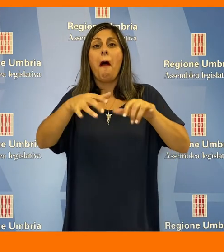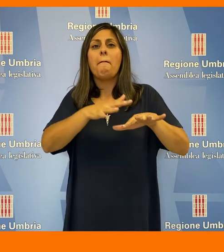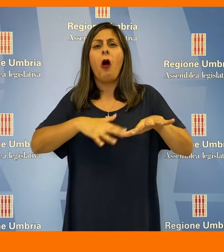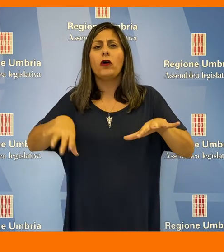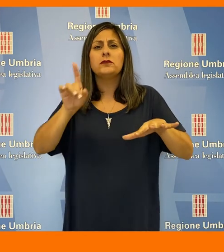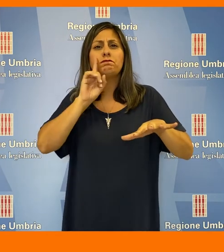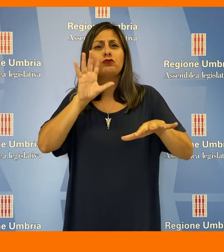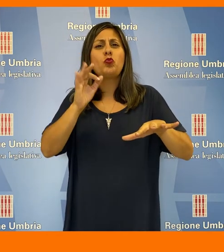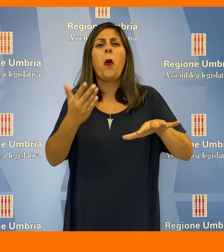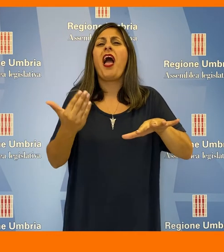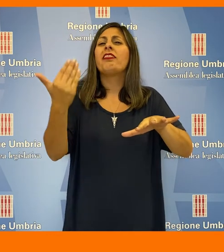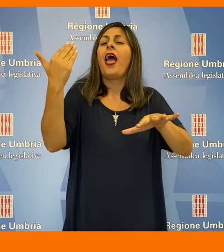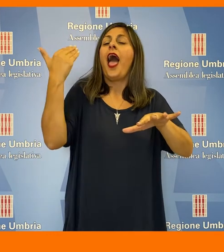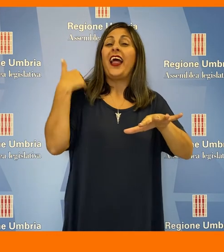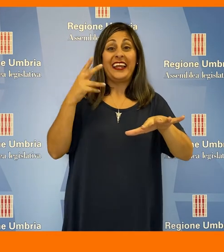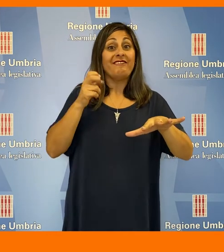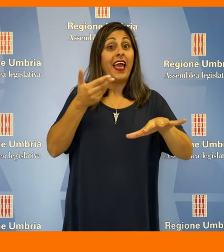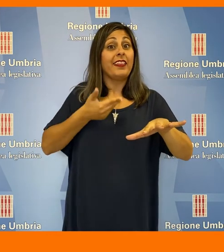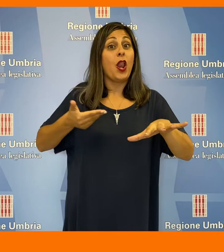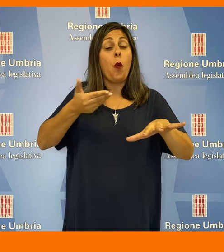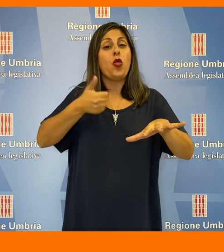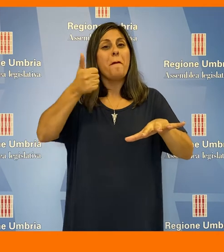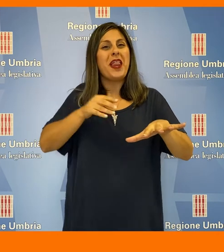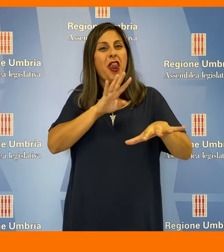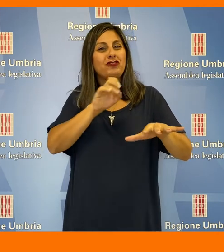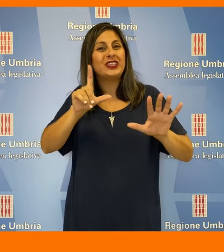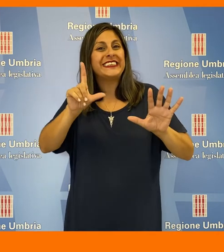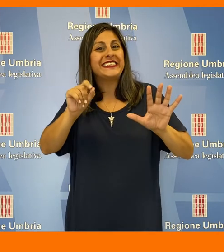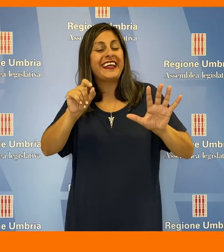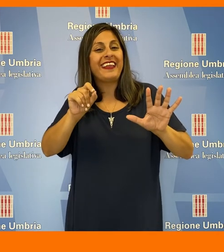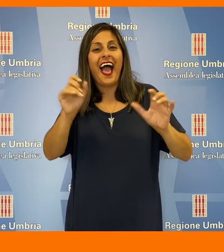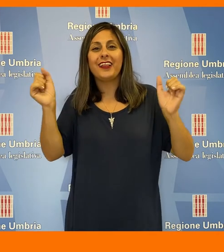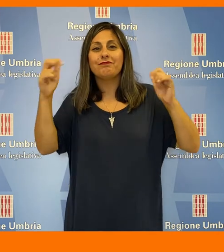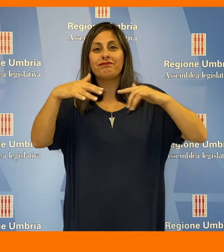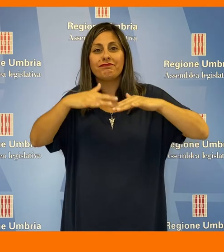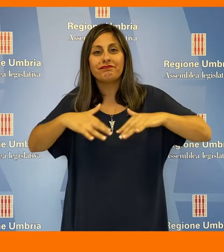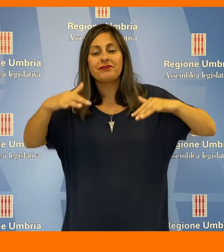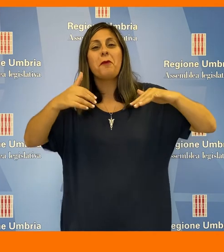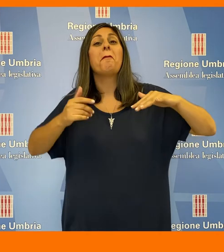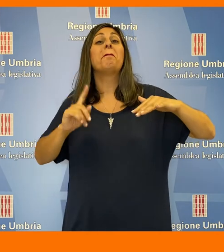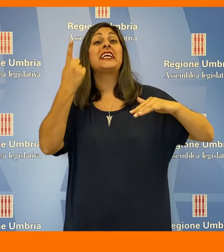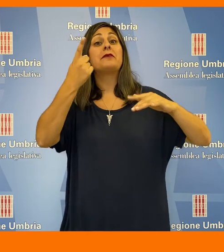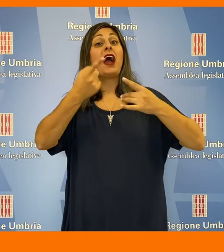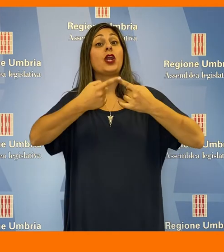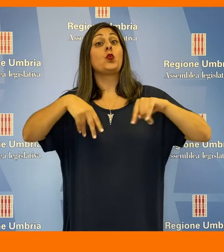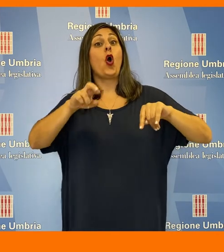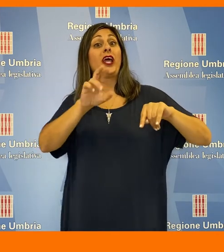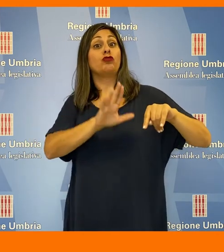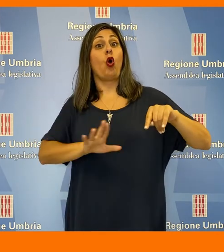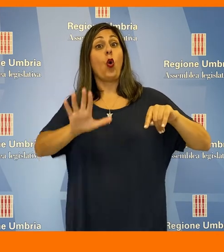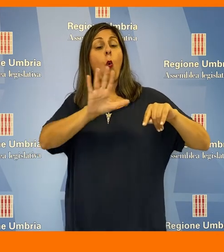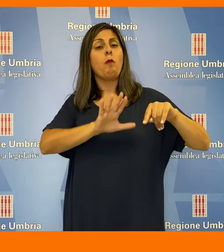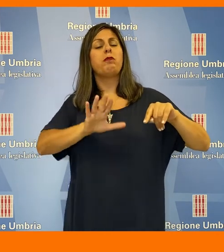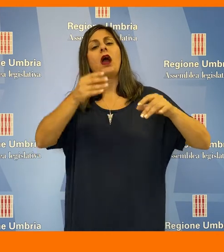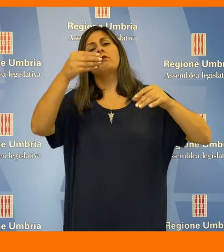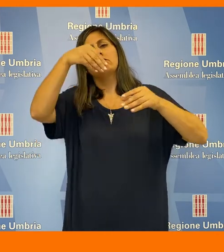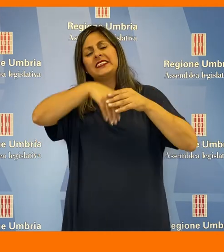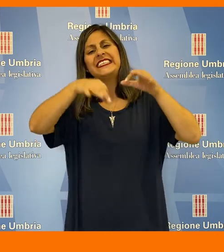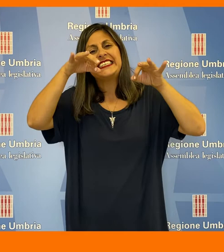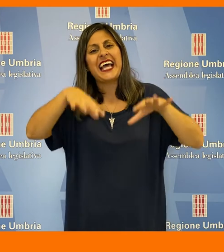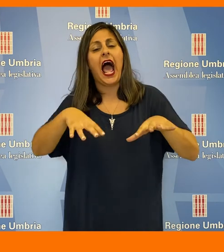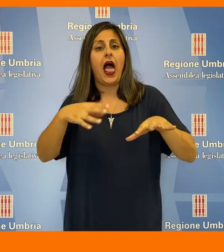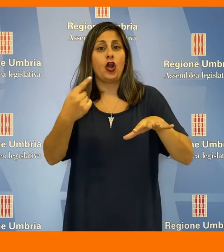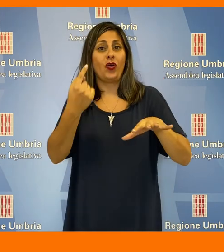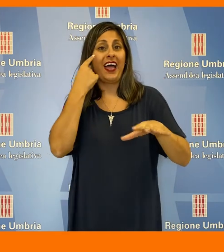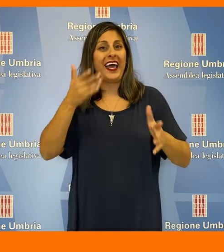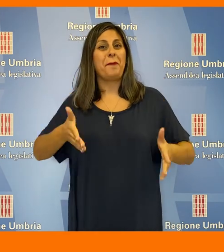nello stesso luogo che 50 anni fa, il 20 luglio 1970, ospitò la prima riunione della Regione Umbria, la Sala